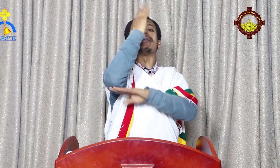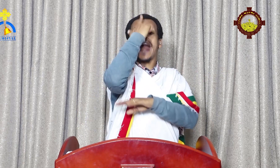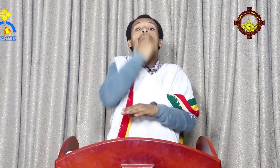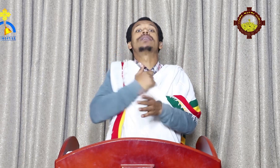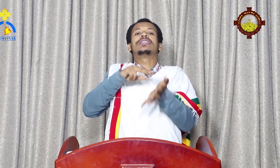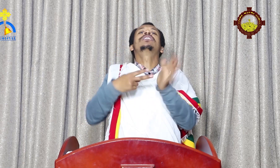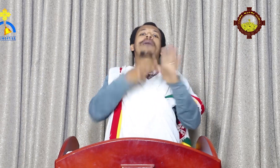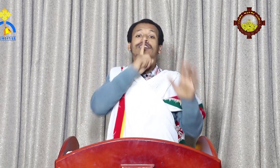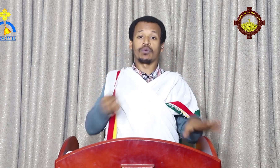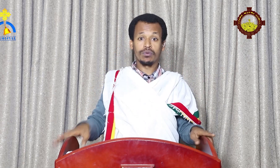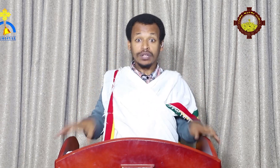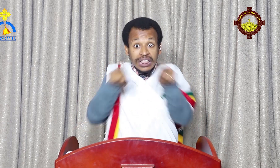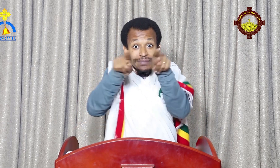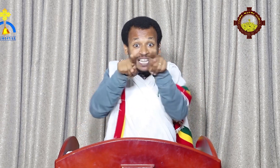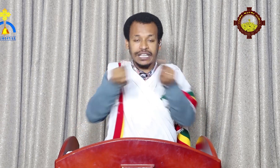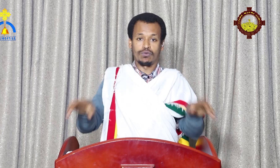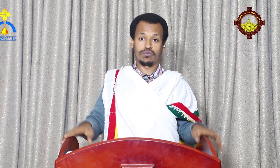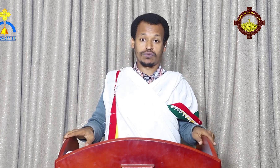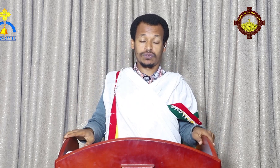እግዚአብሔር አመንን ማለት ነው። ተመሳሳይ ነው።